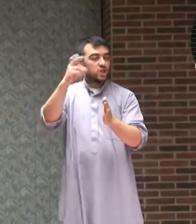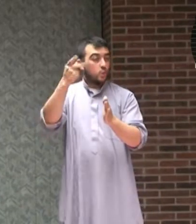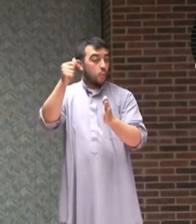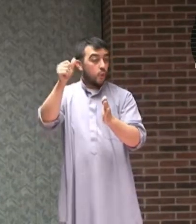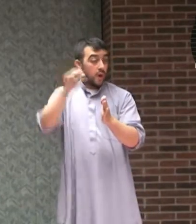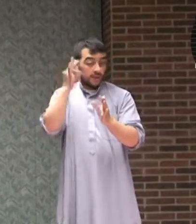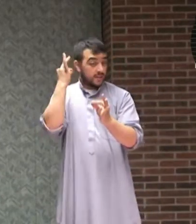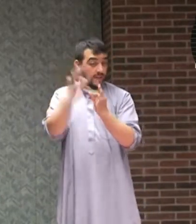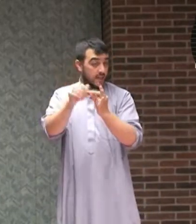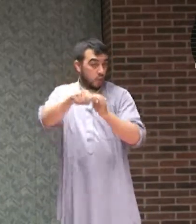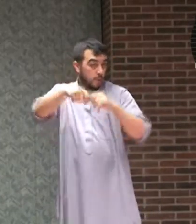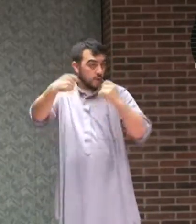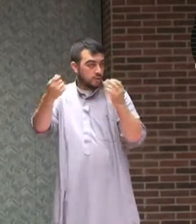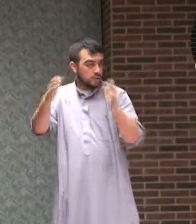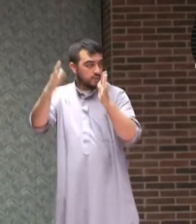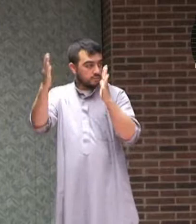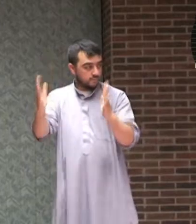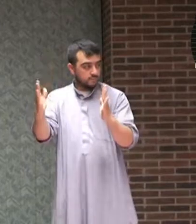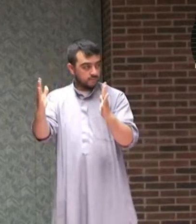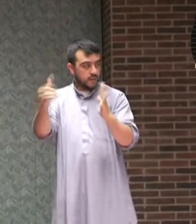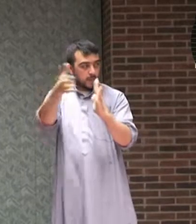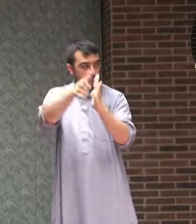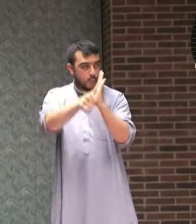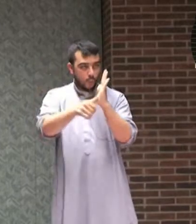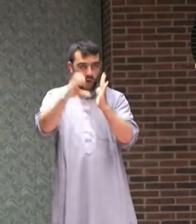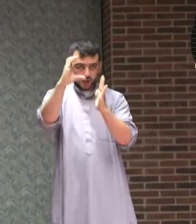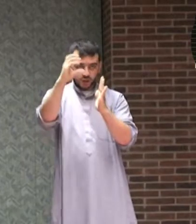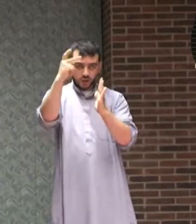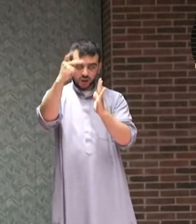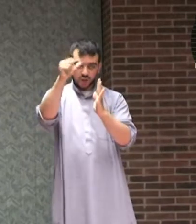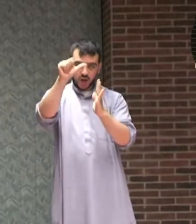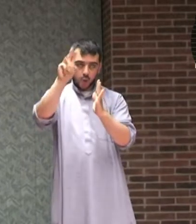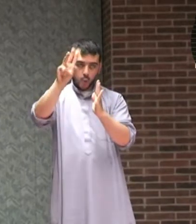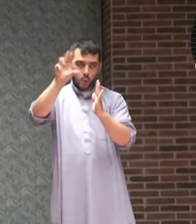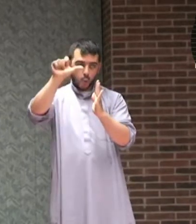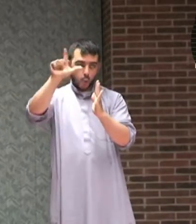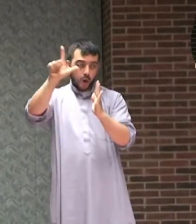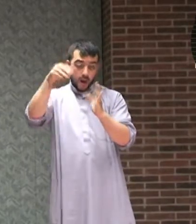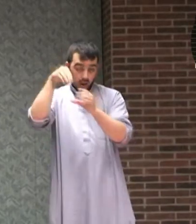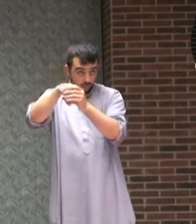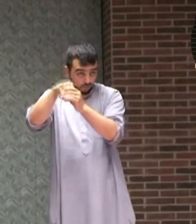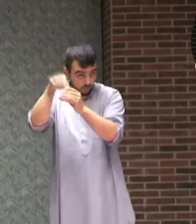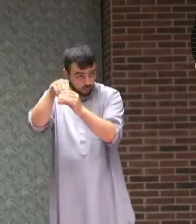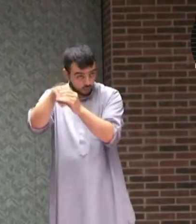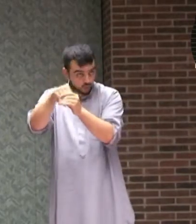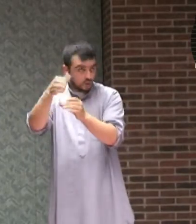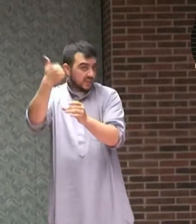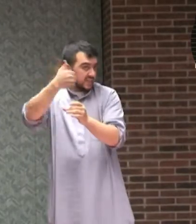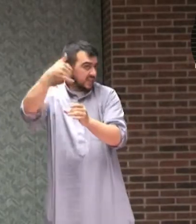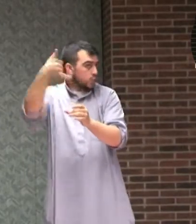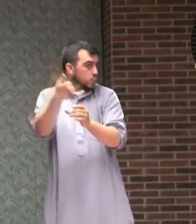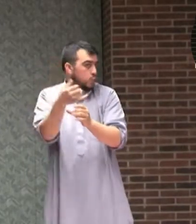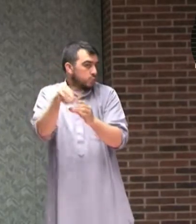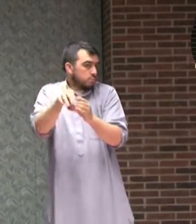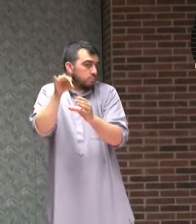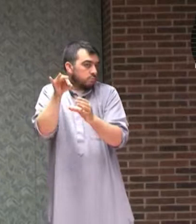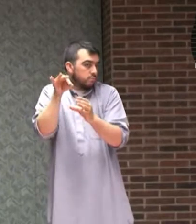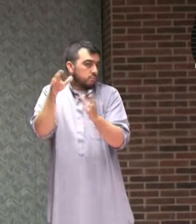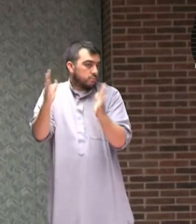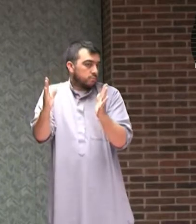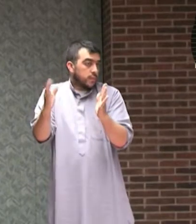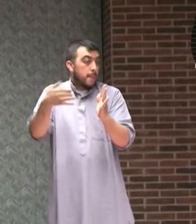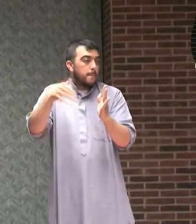Shawwal, c'est bon. Nous avons accompli les 7 min Shawwal. En ce qui concerne les femmes, donc, comme je l'ai précédemment